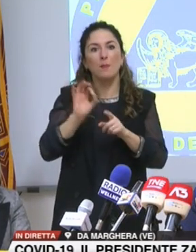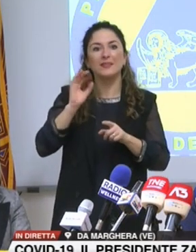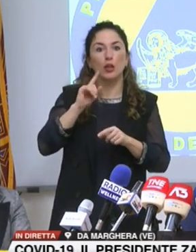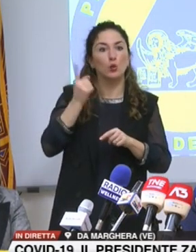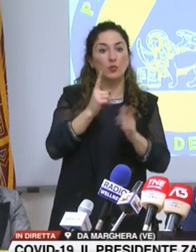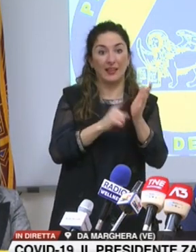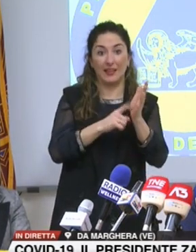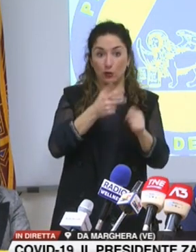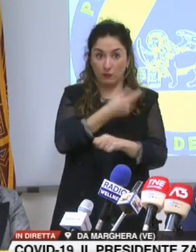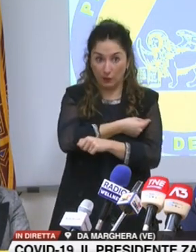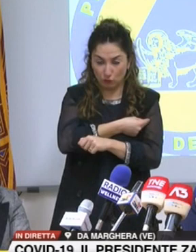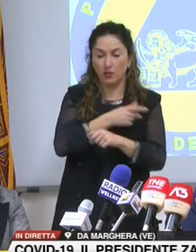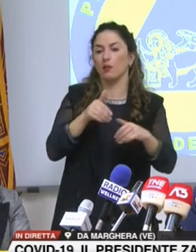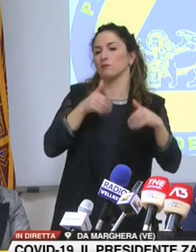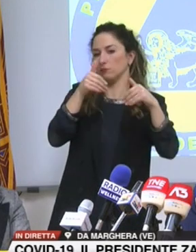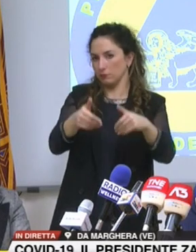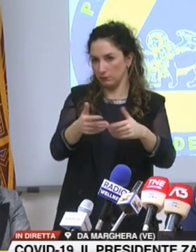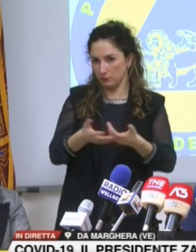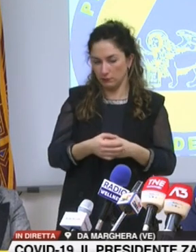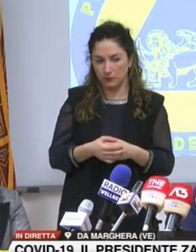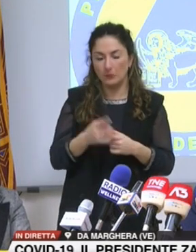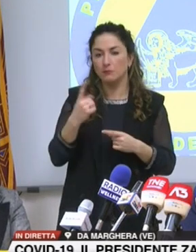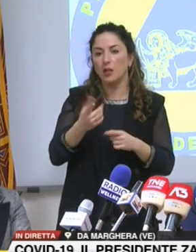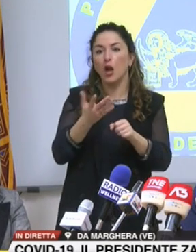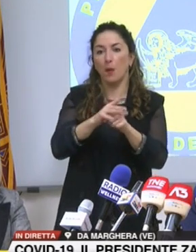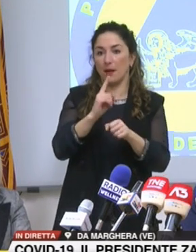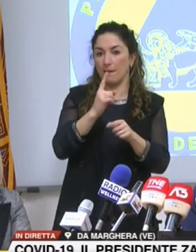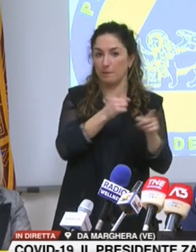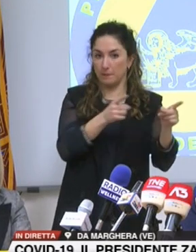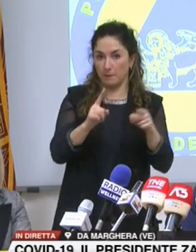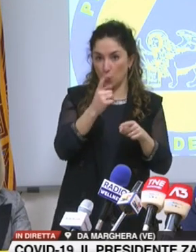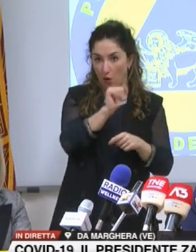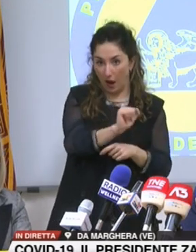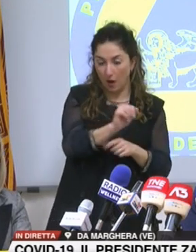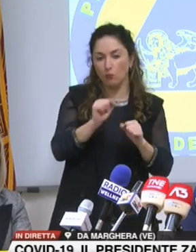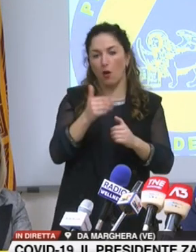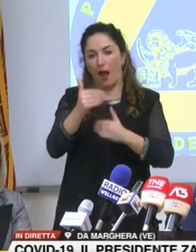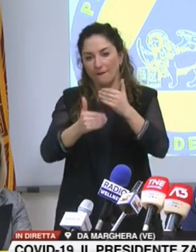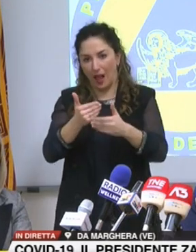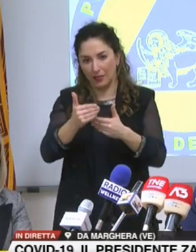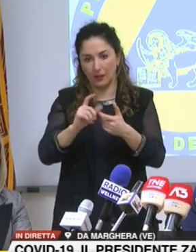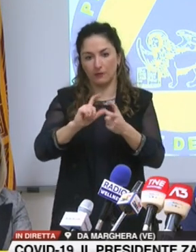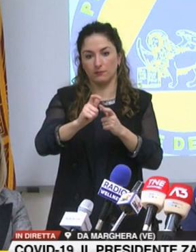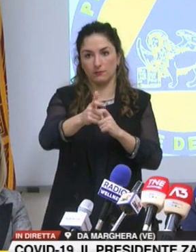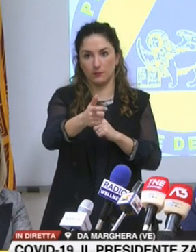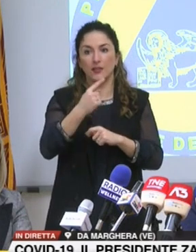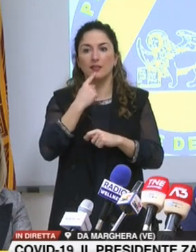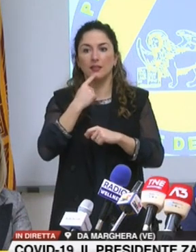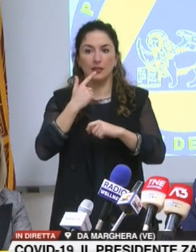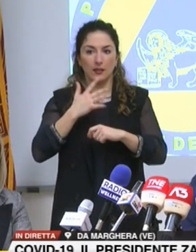diritto aderissero. Questo consente di coprire la fase 1A e di avviare le fasi successive, che sono quelle degli ultra